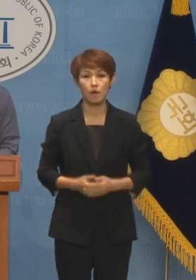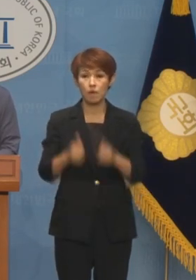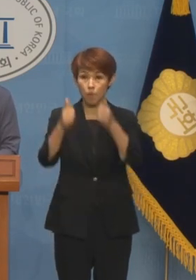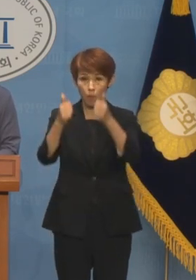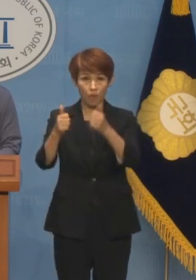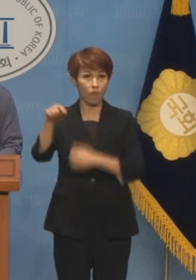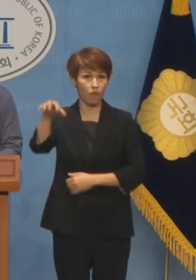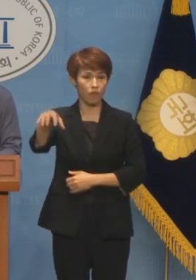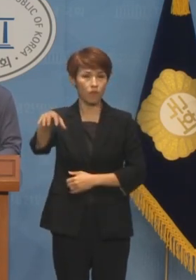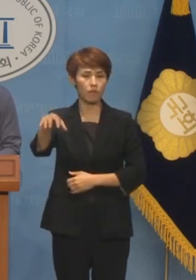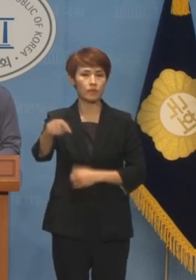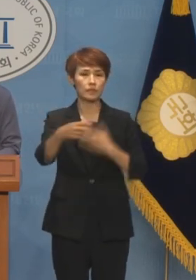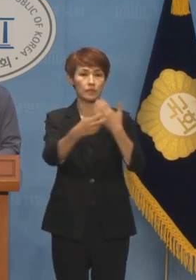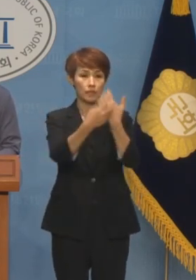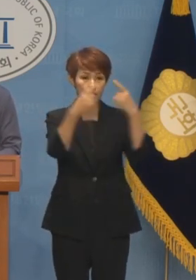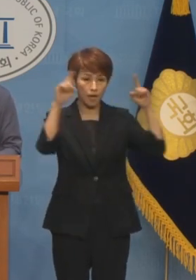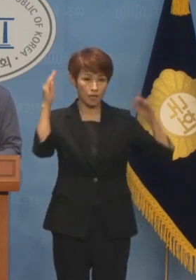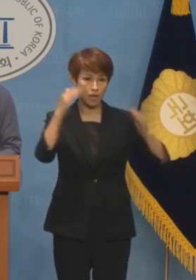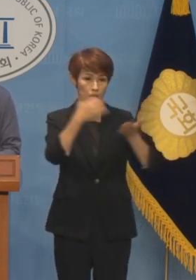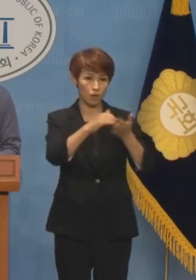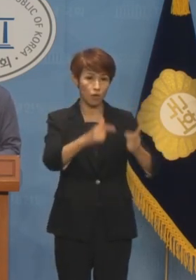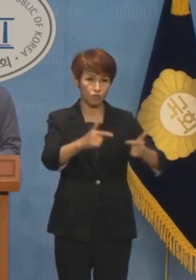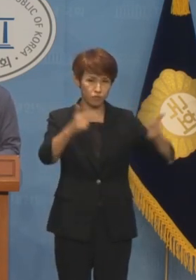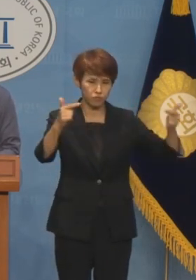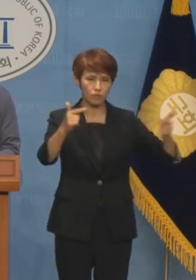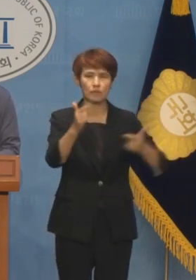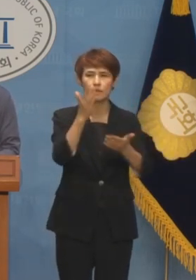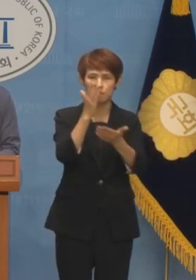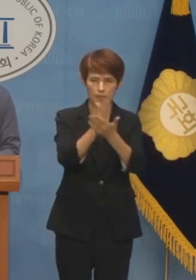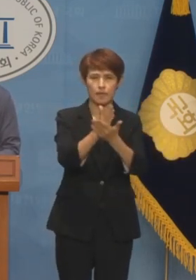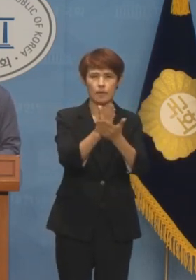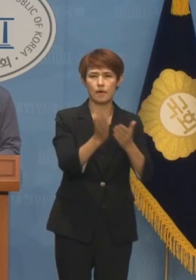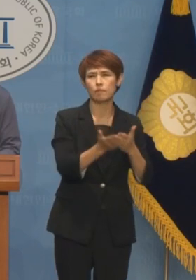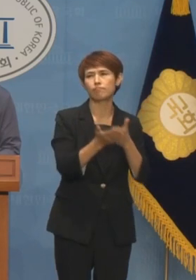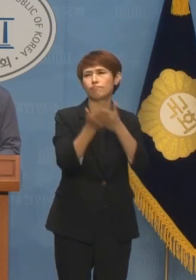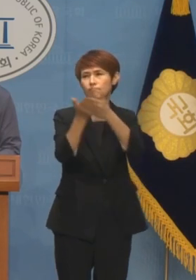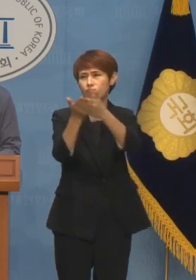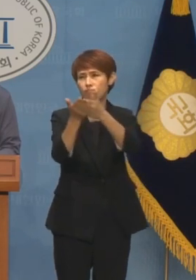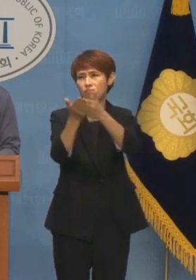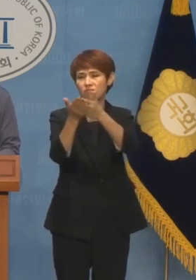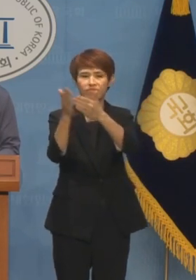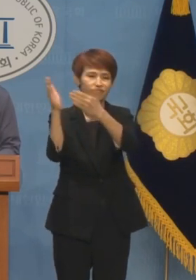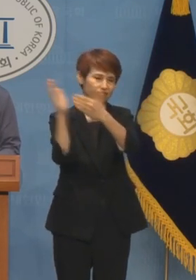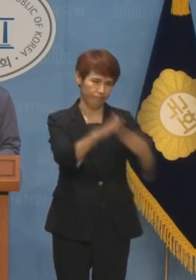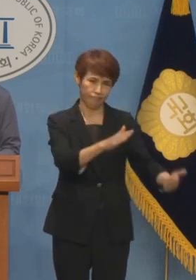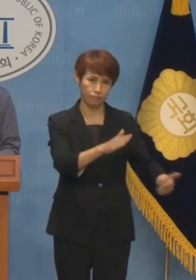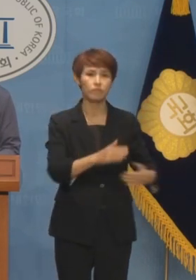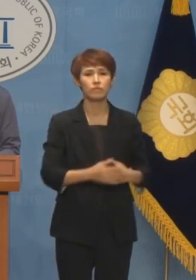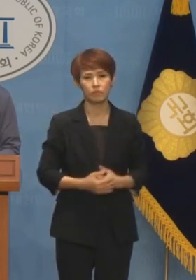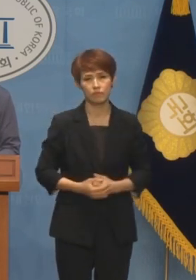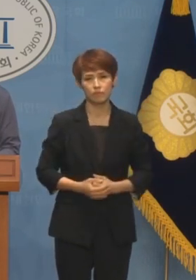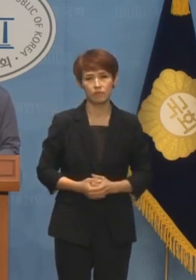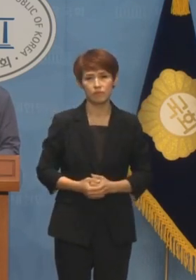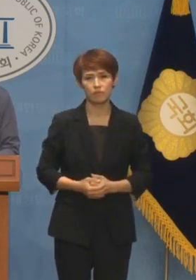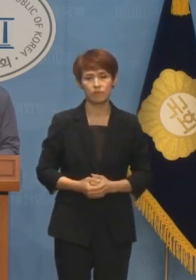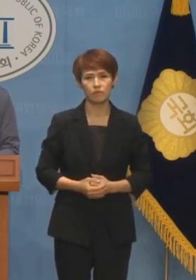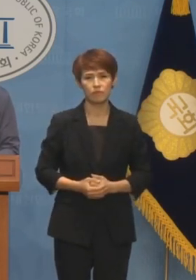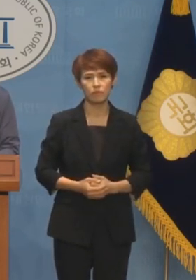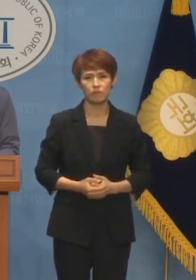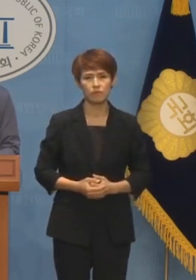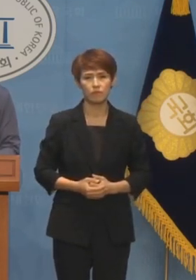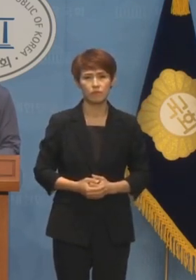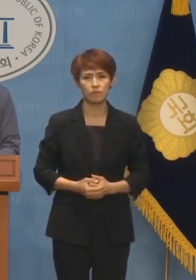법원에서 의대 정원, 증원 처분, 집행 정지 신청에 대해서 기각 각하 결정을